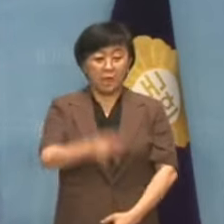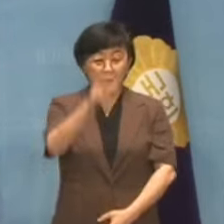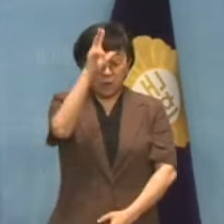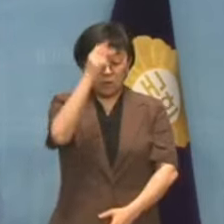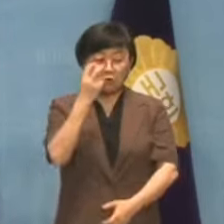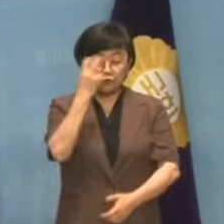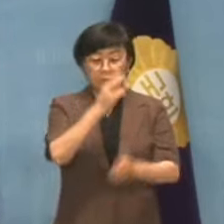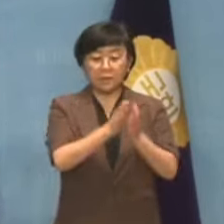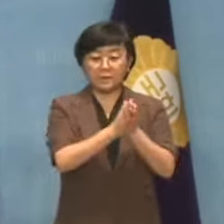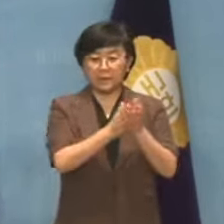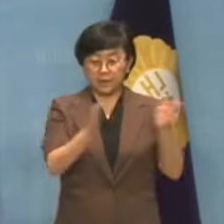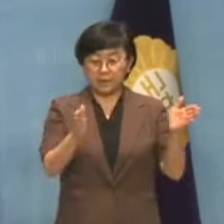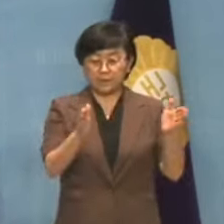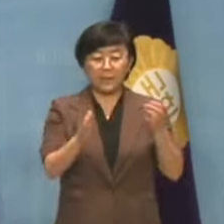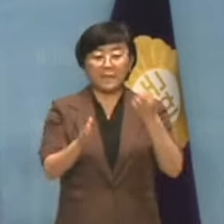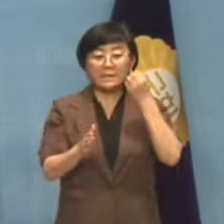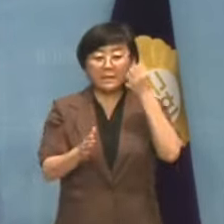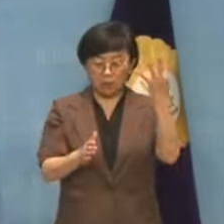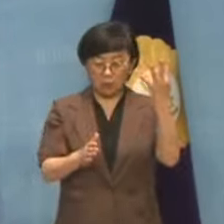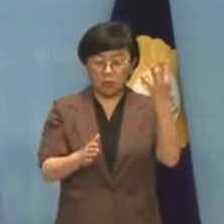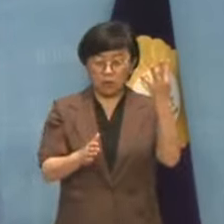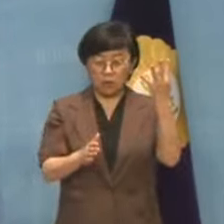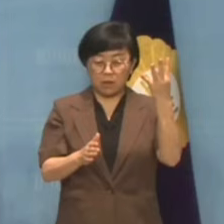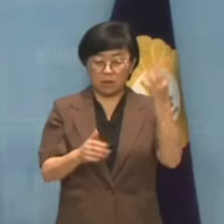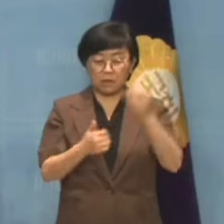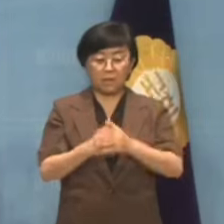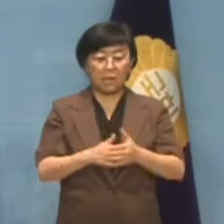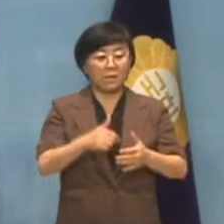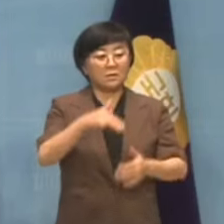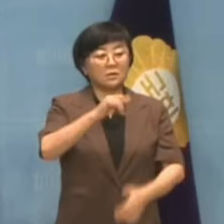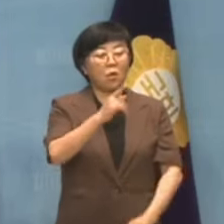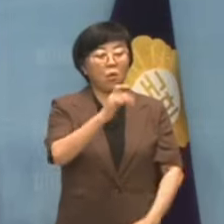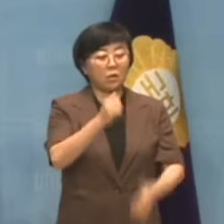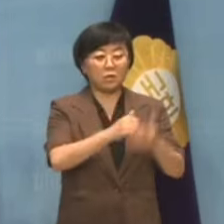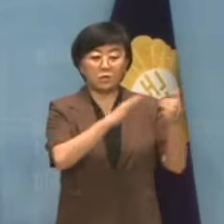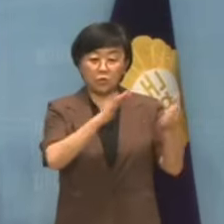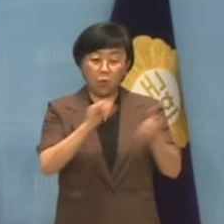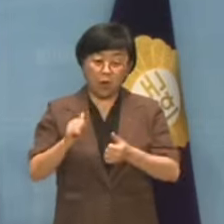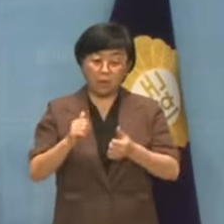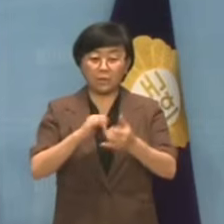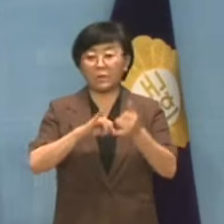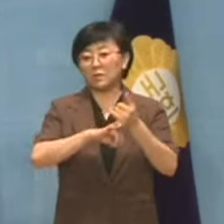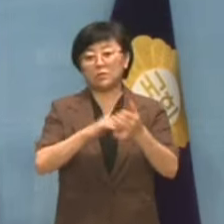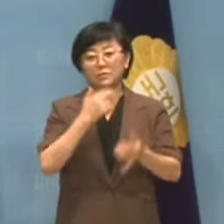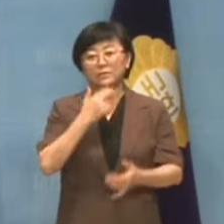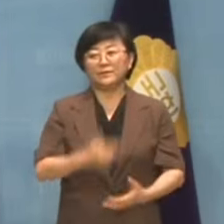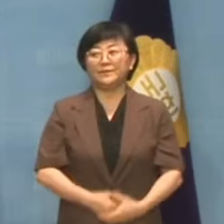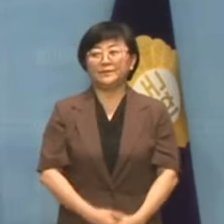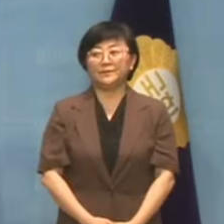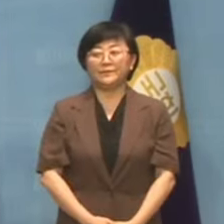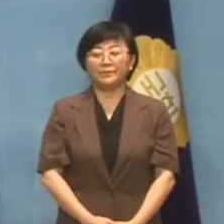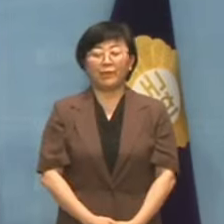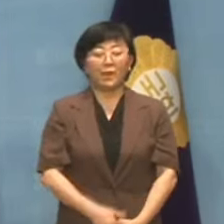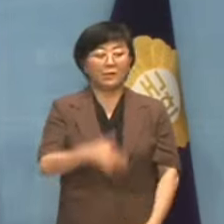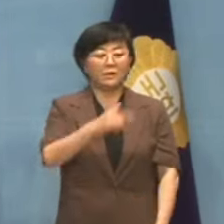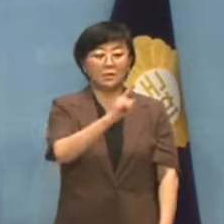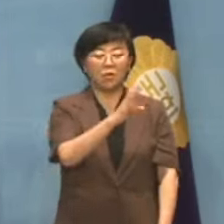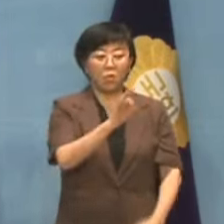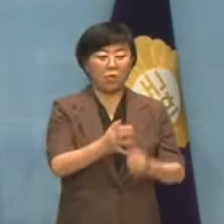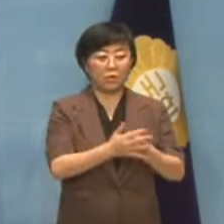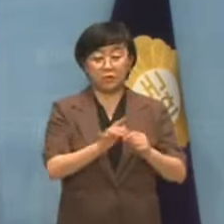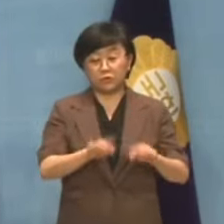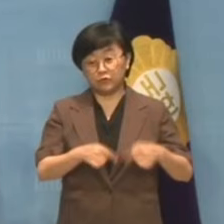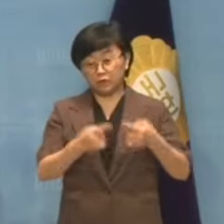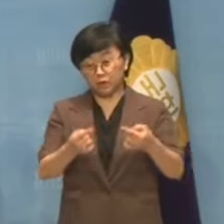경찰이 수사에 착수한 지 넉 달이 지났지만 천공에 대한 소환은 기약조차 없습니다. 천공이